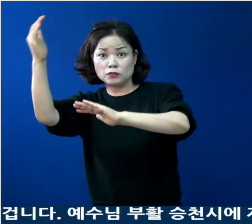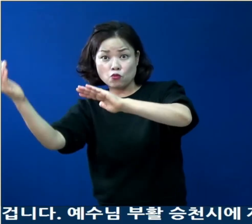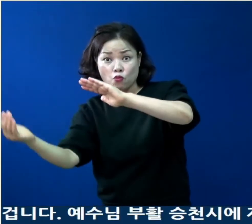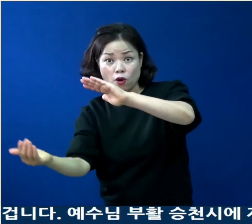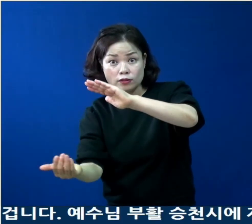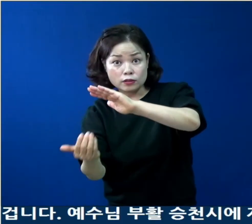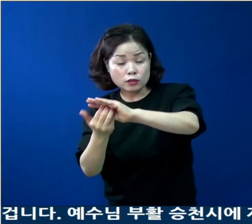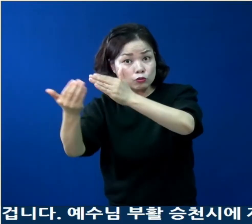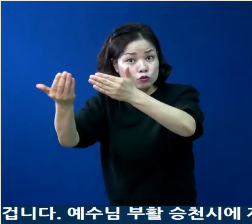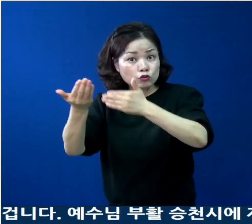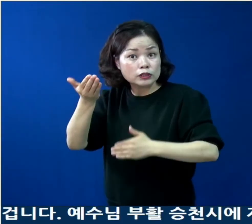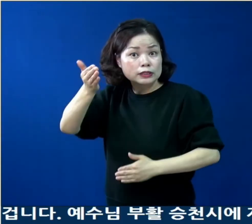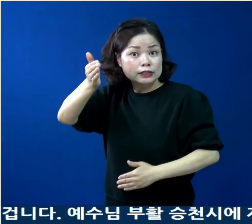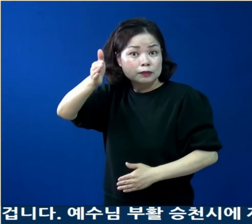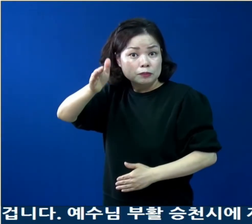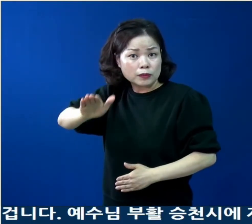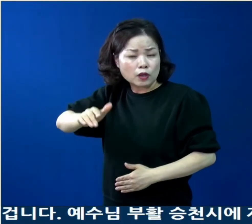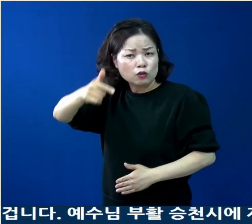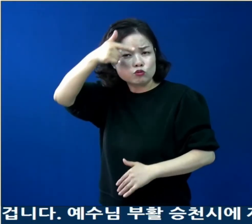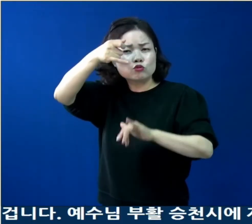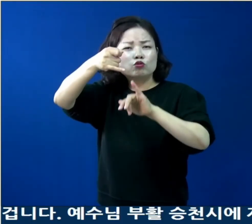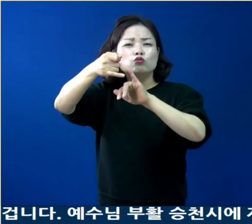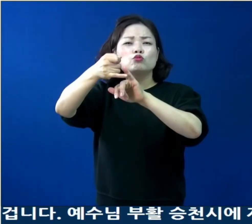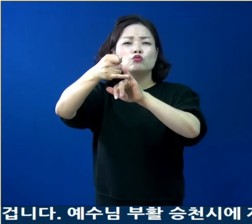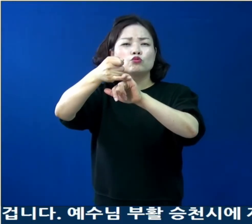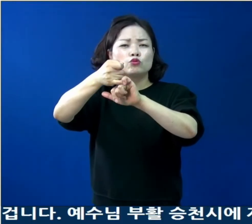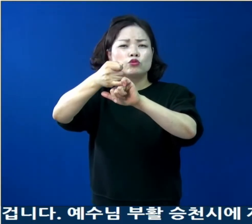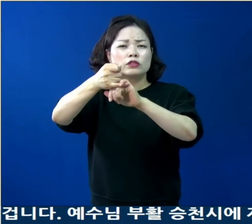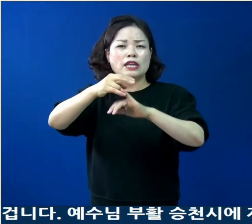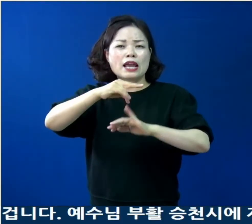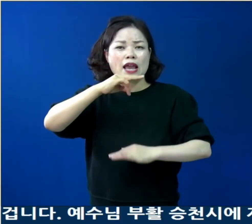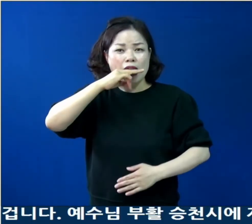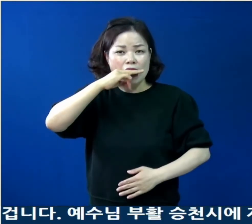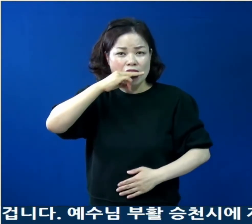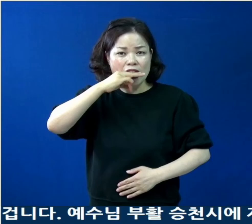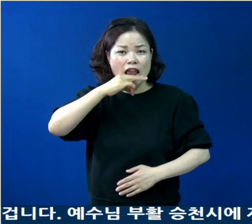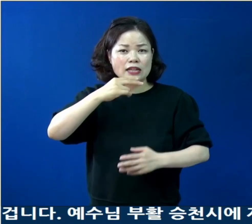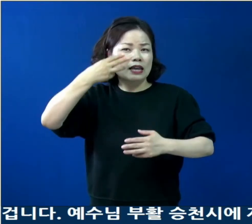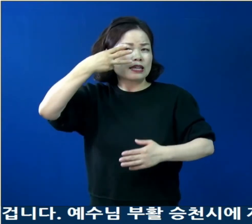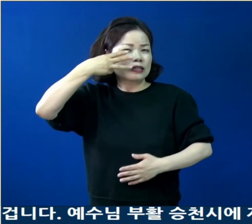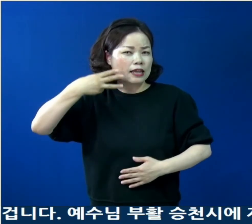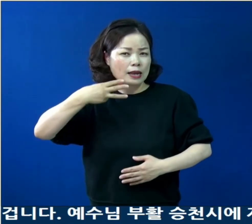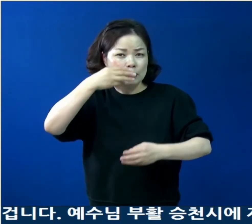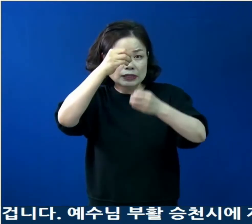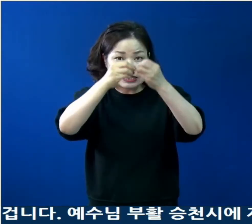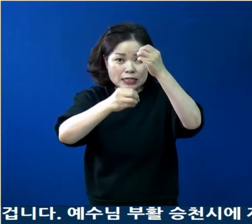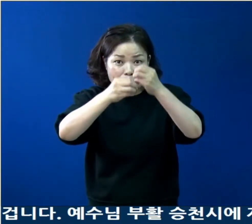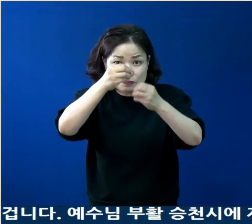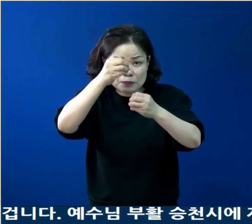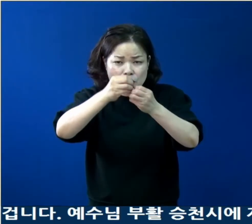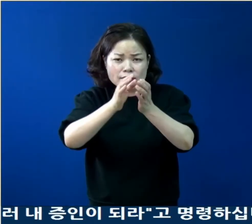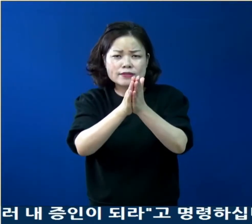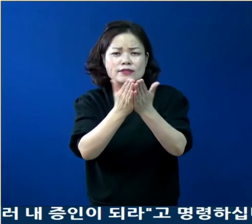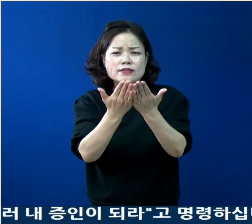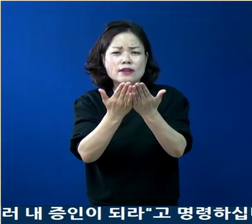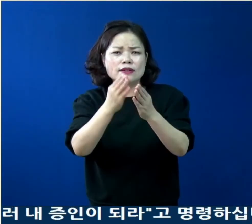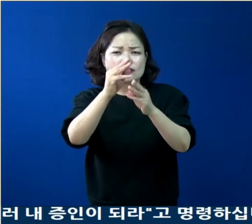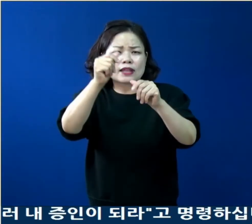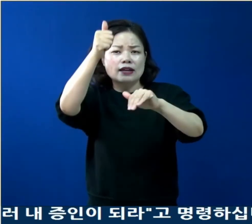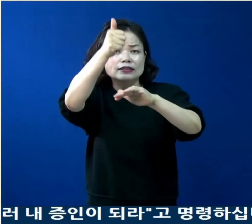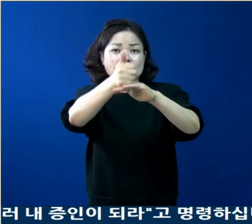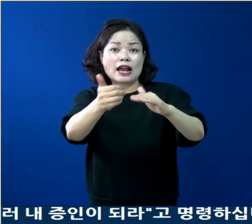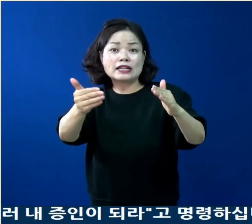주시는 거지만 구약 이사야서, 예레미야서, 시편 등의 땅 끝까지